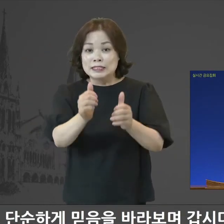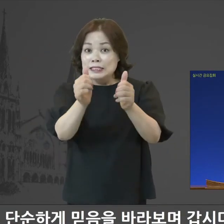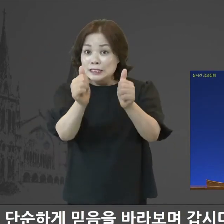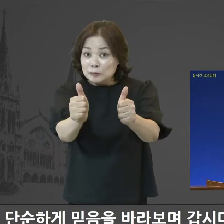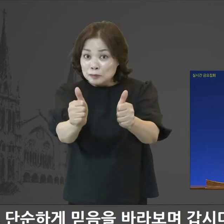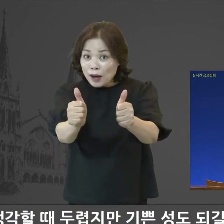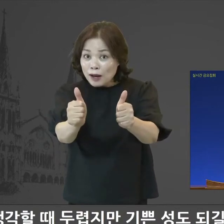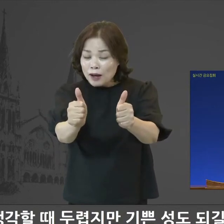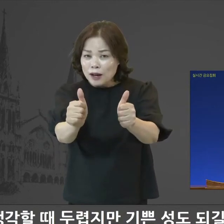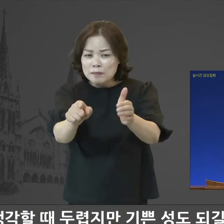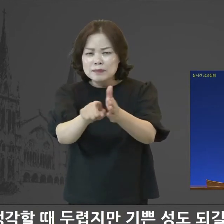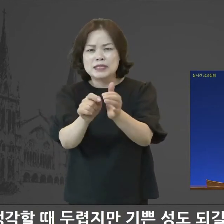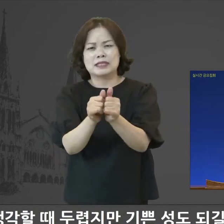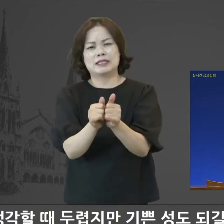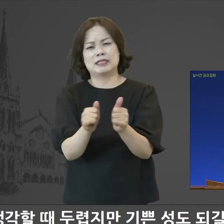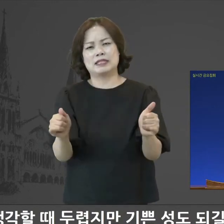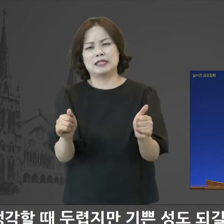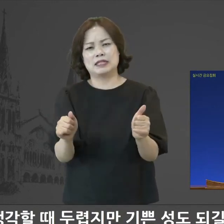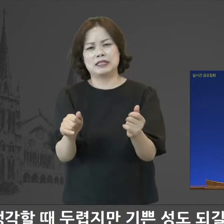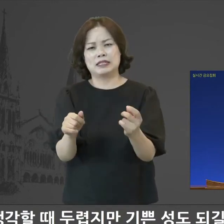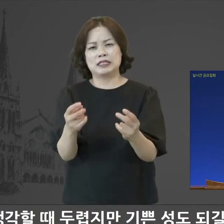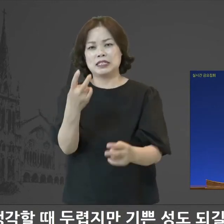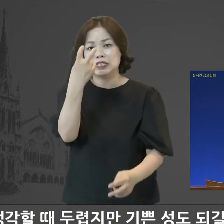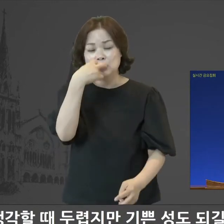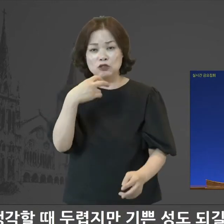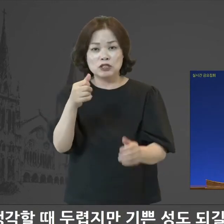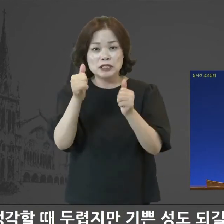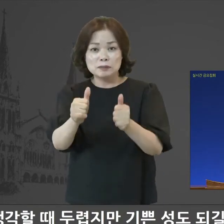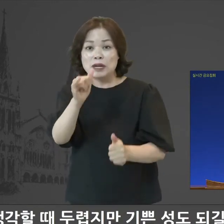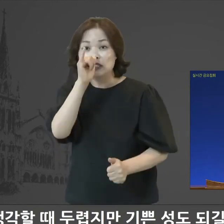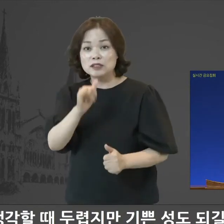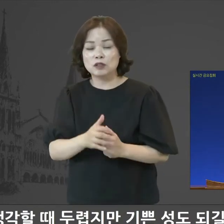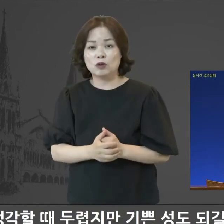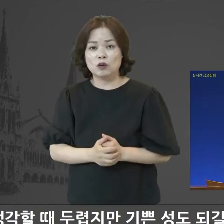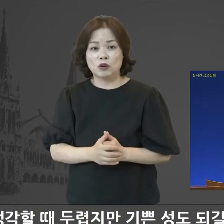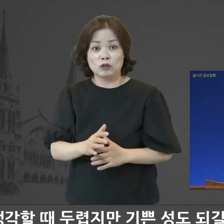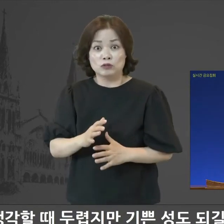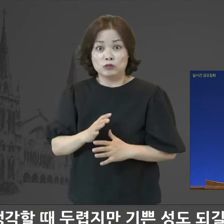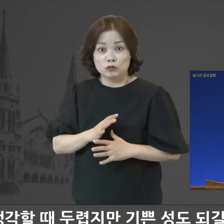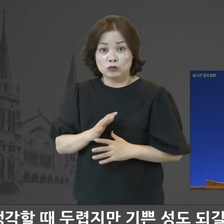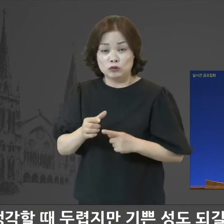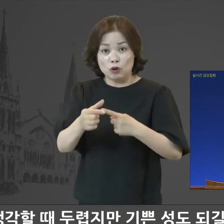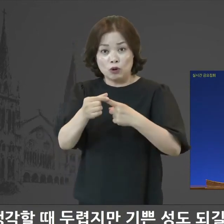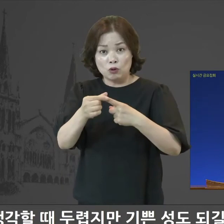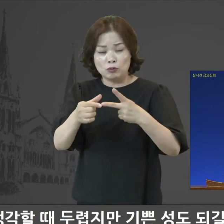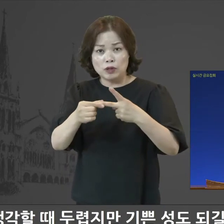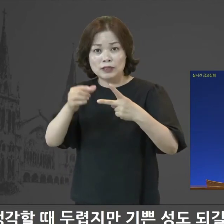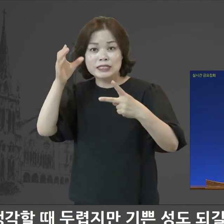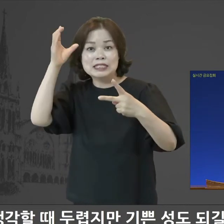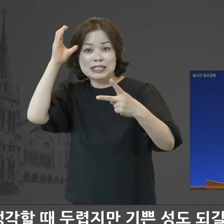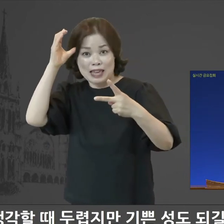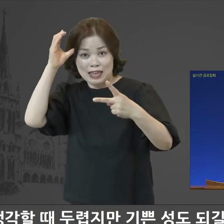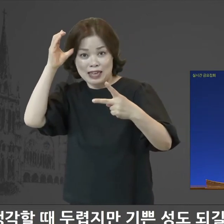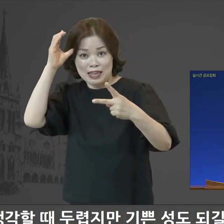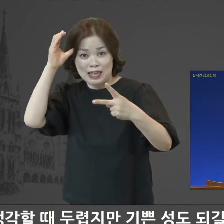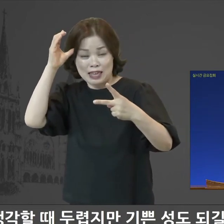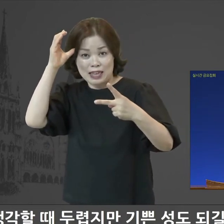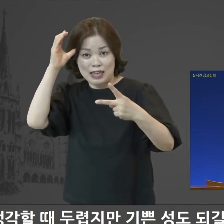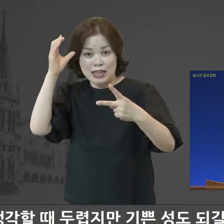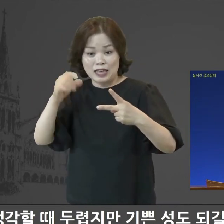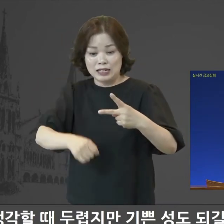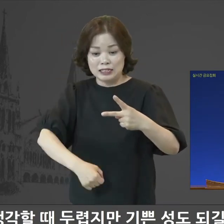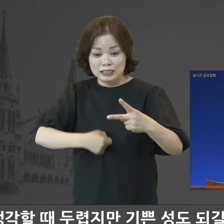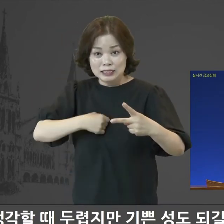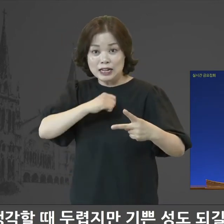심판을 믿는 사람은 이중적으로 맞이합니다. 심판에 대해서 두렵과 두려움과 기대함으로 맞이하는 겁니다.